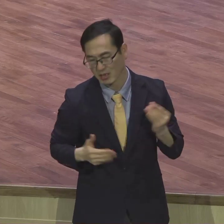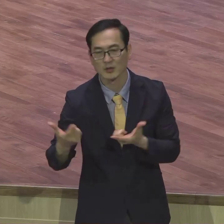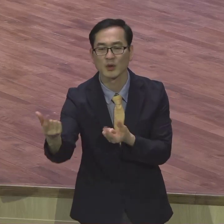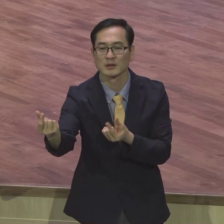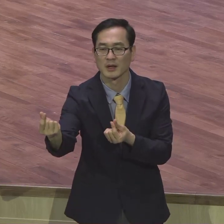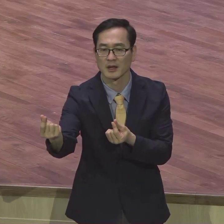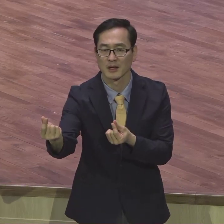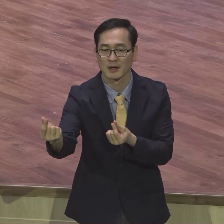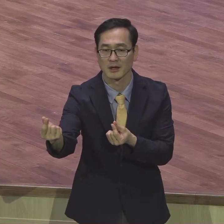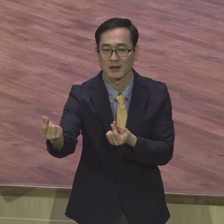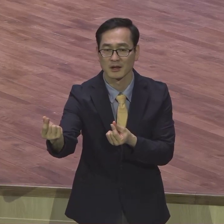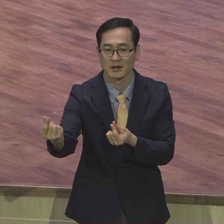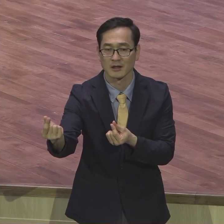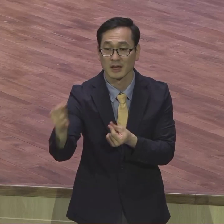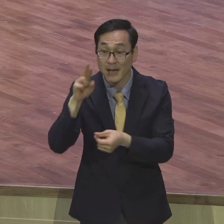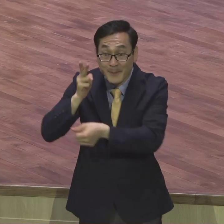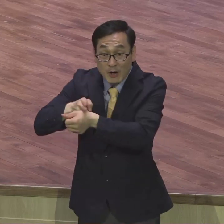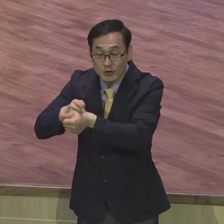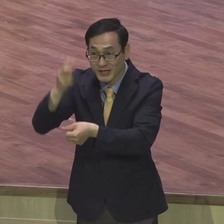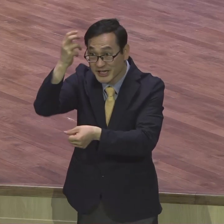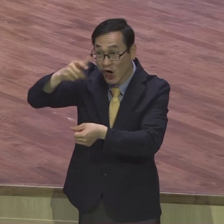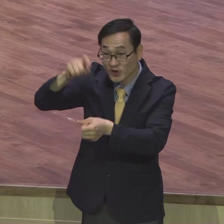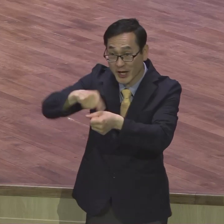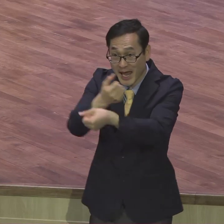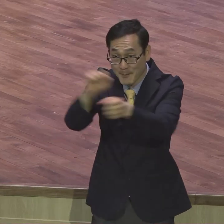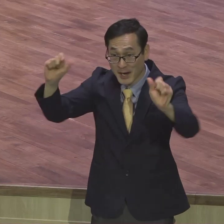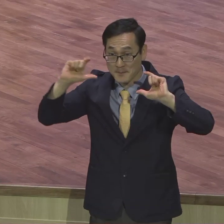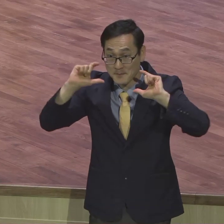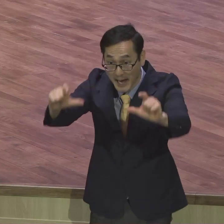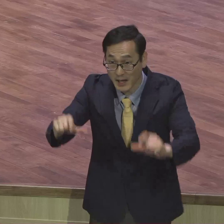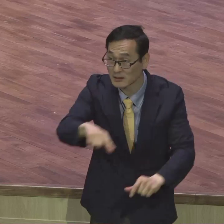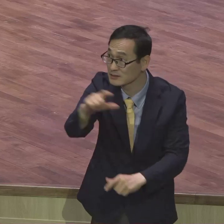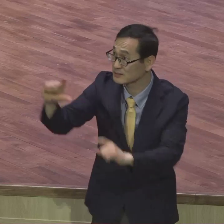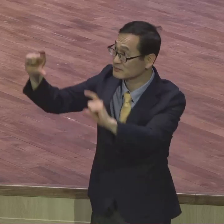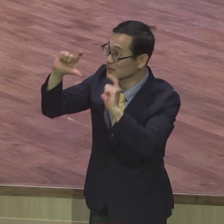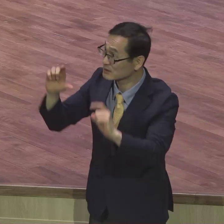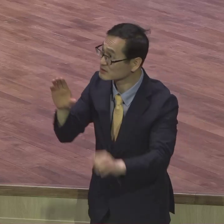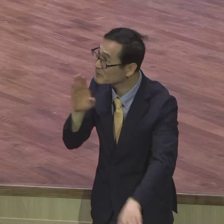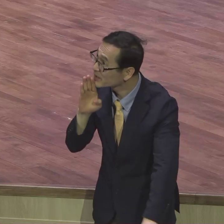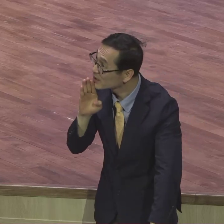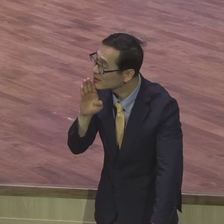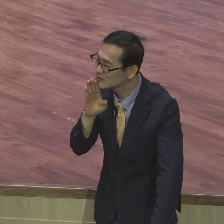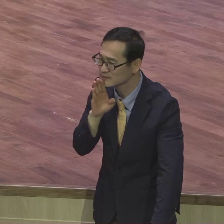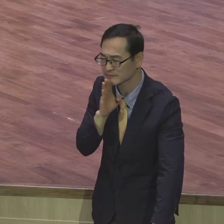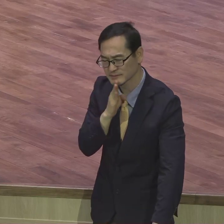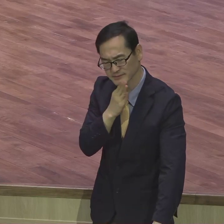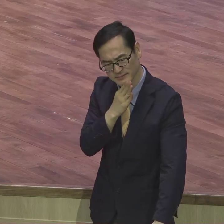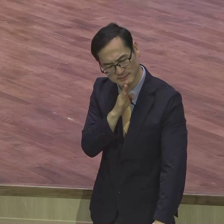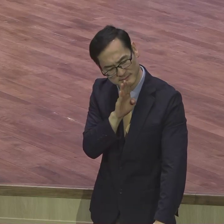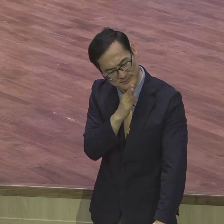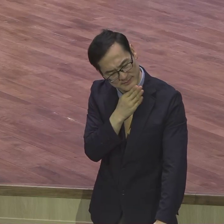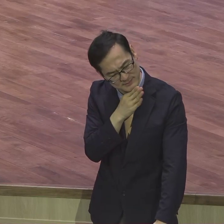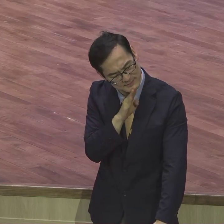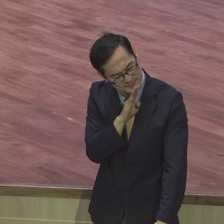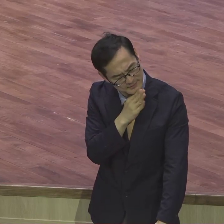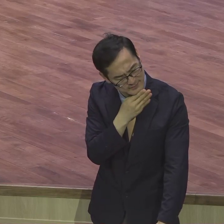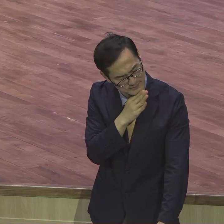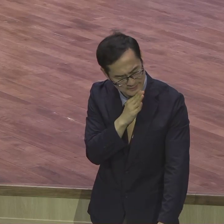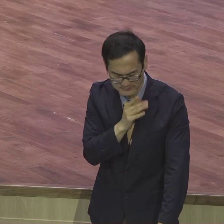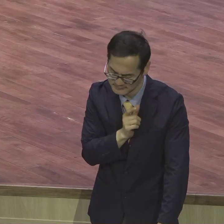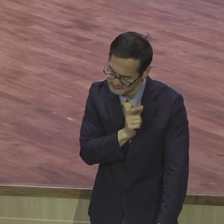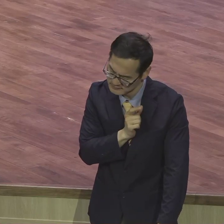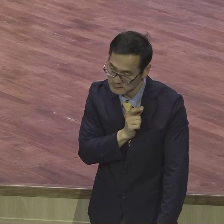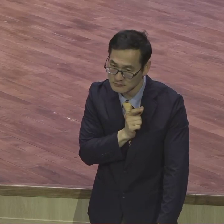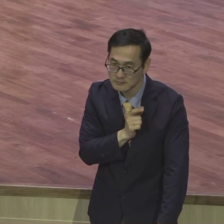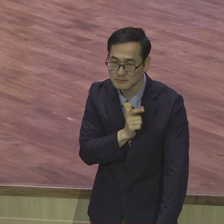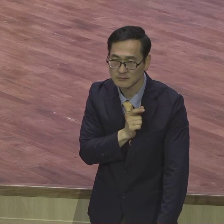해방 선언을 제대로 믿지 못하고 정교의식 속에 그렇게 빠져 헤매고 있기 때문에 그래요.